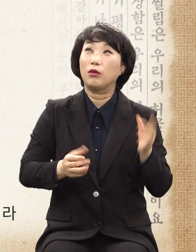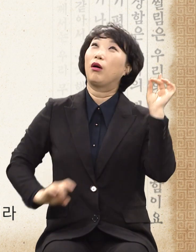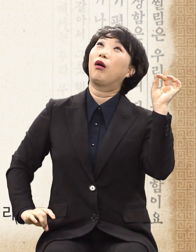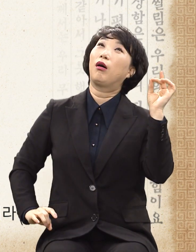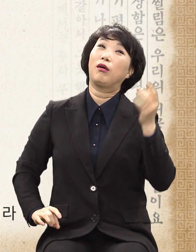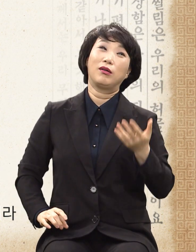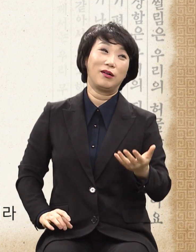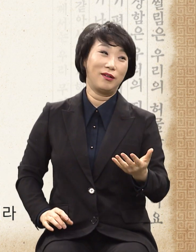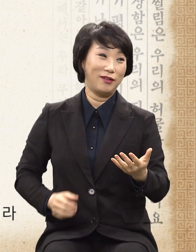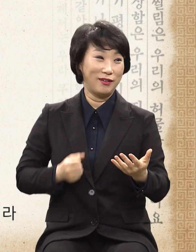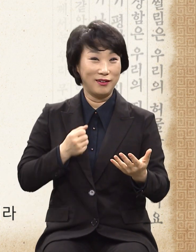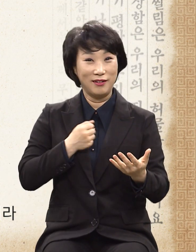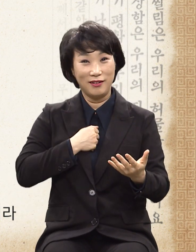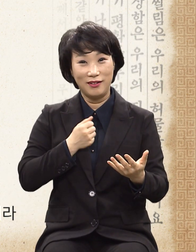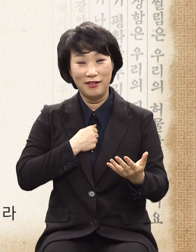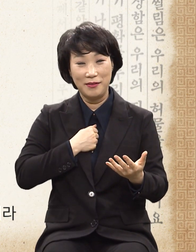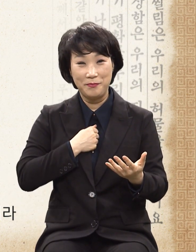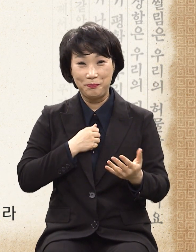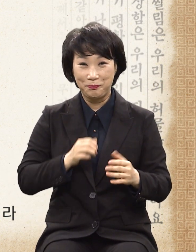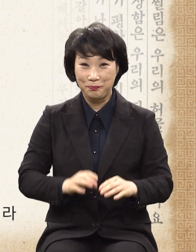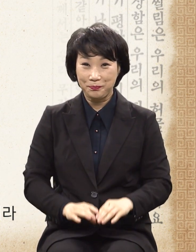게 있습니까?